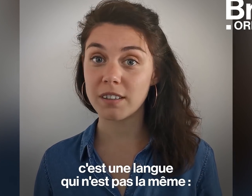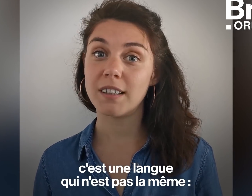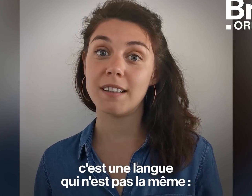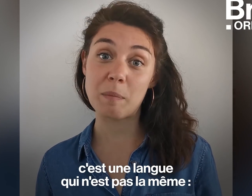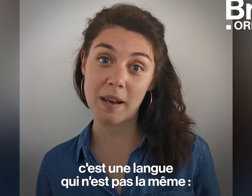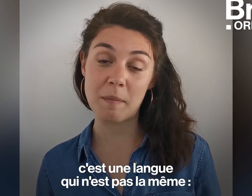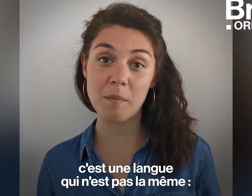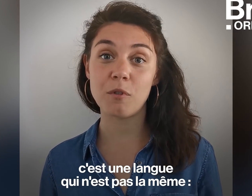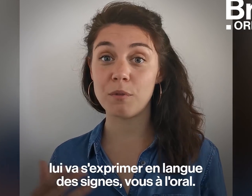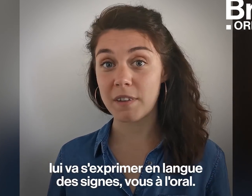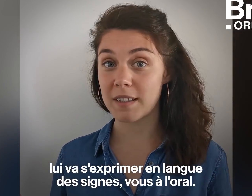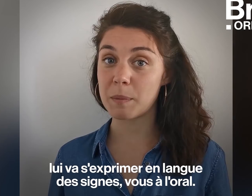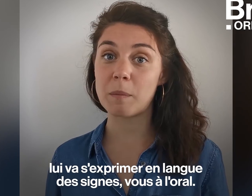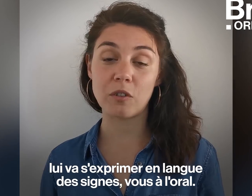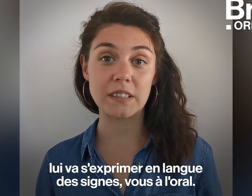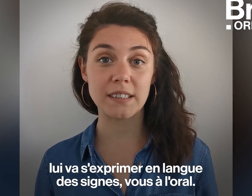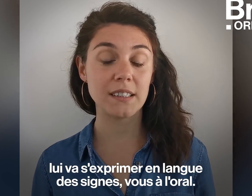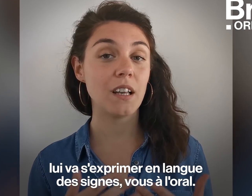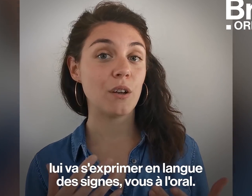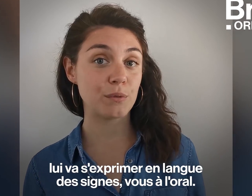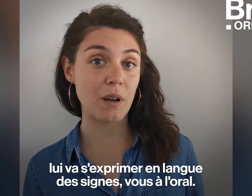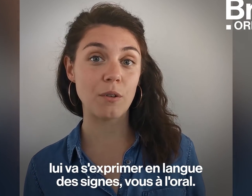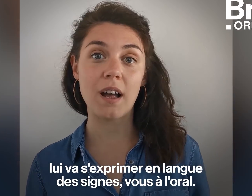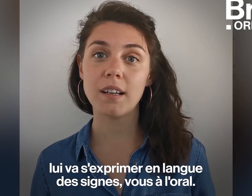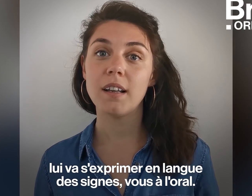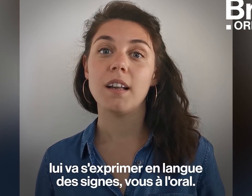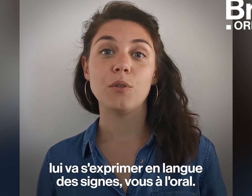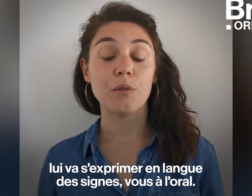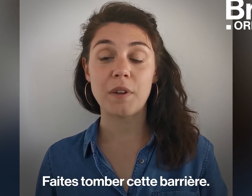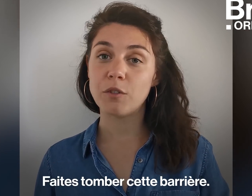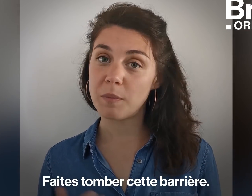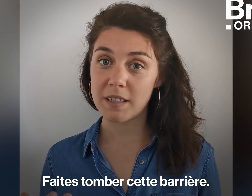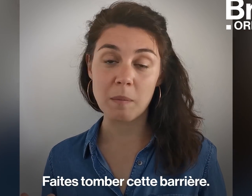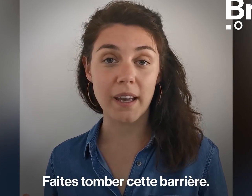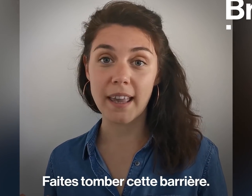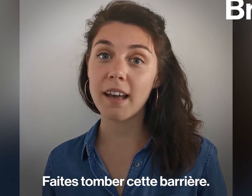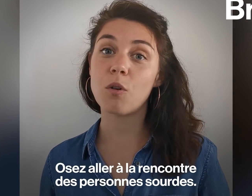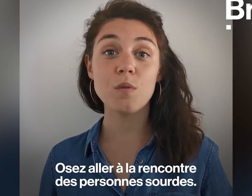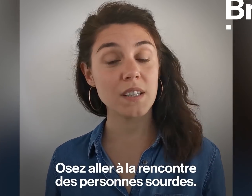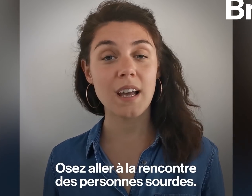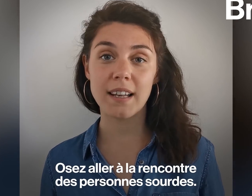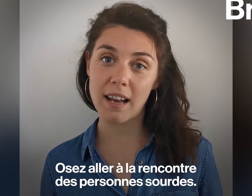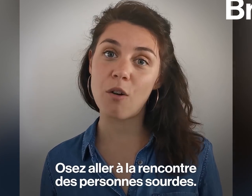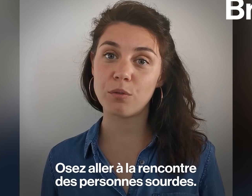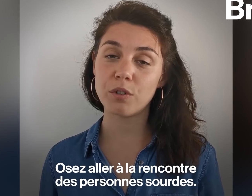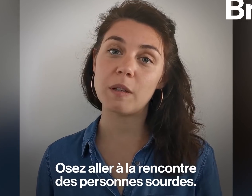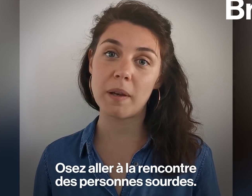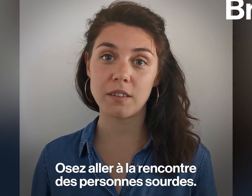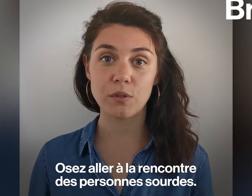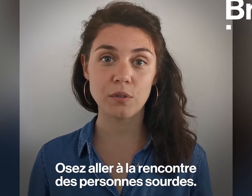qui n'est pas la même. Lui va s'exprimer en langue des signes, vous à l'oral. Donc faites tomber cette barrière, osez aller à la rencontre des personnes sourdes